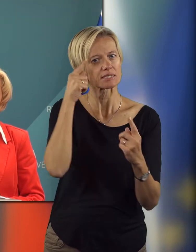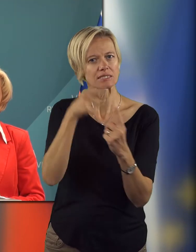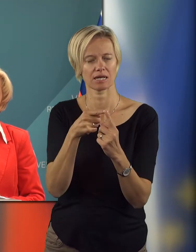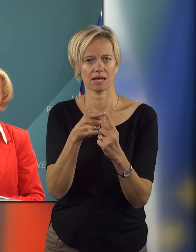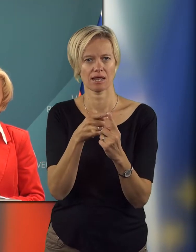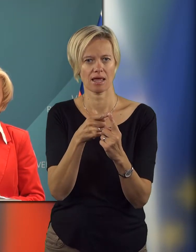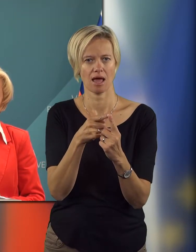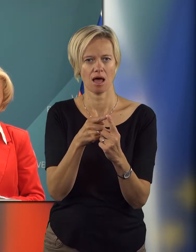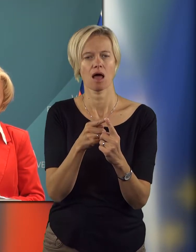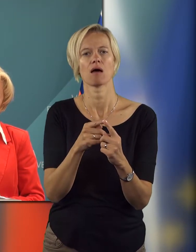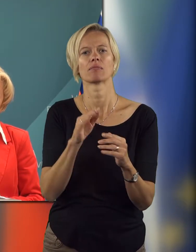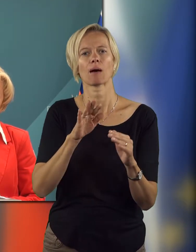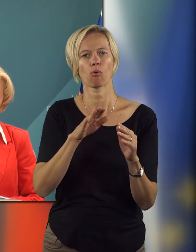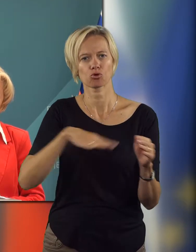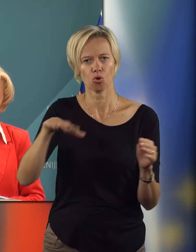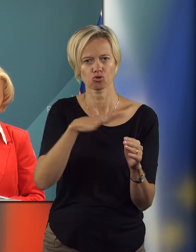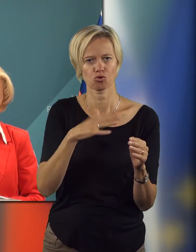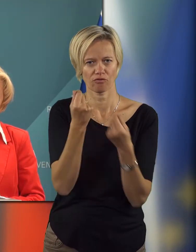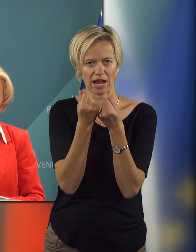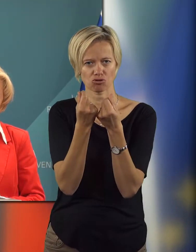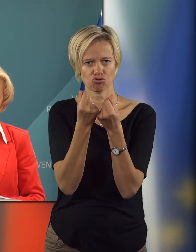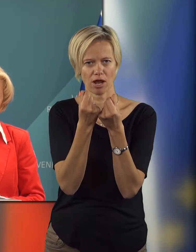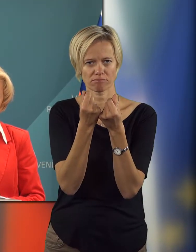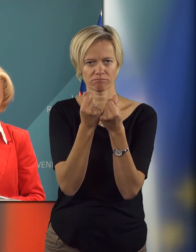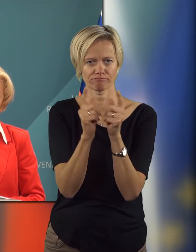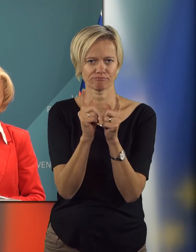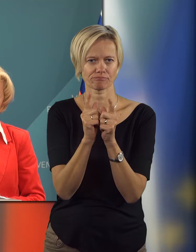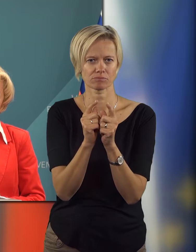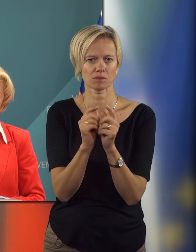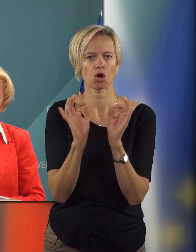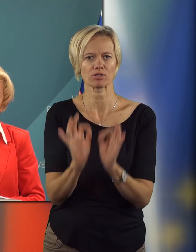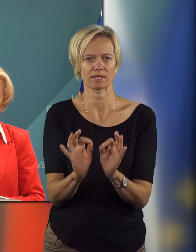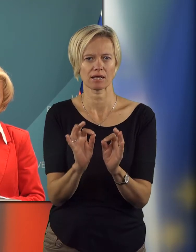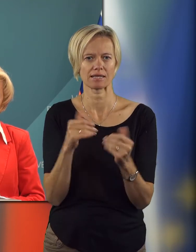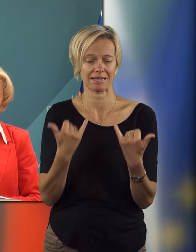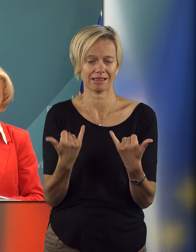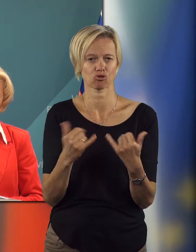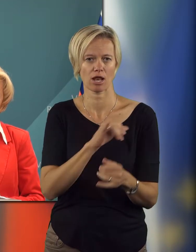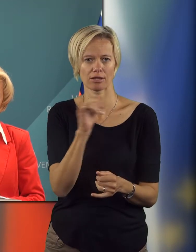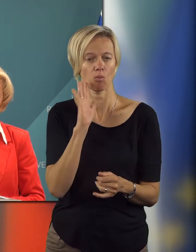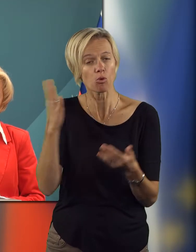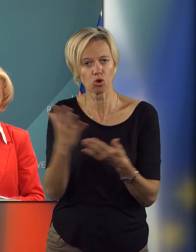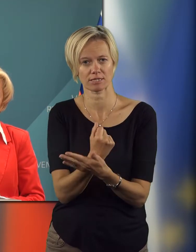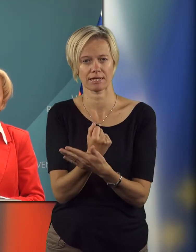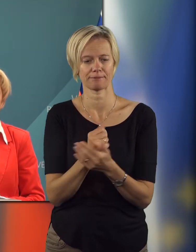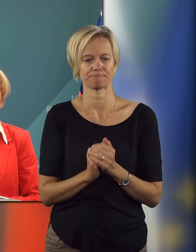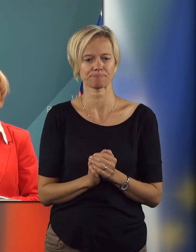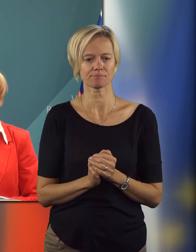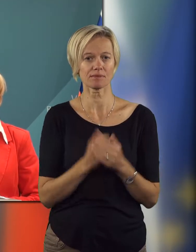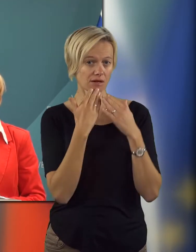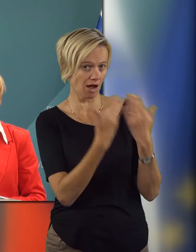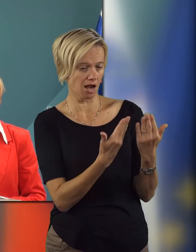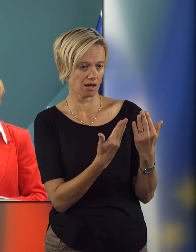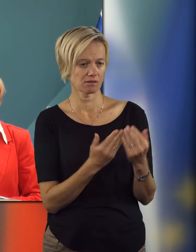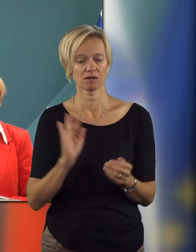področju postopne javnofinančne konsolidacije, ki smo si jih zadali za letošnje leto, dosegli. Hvala.